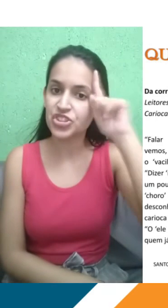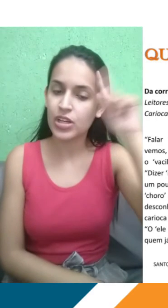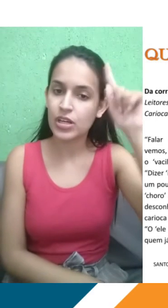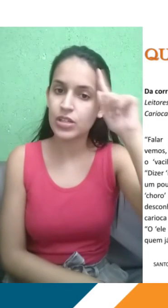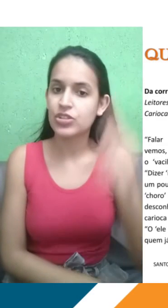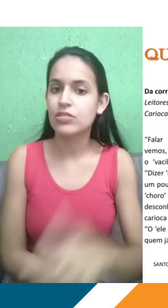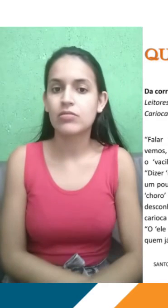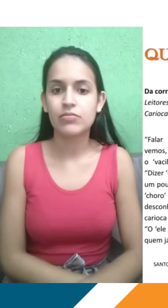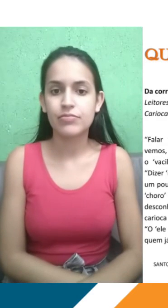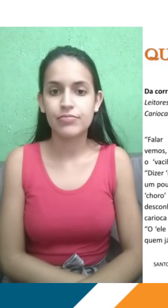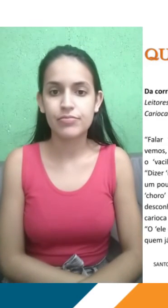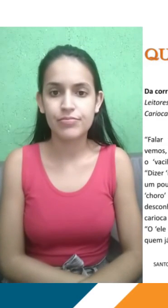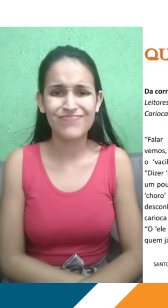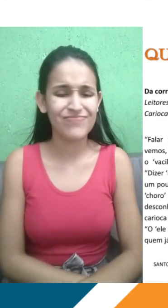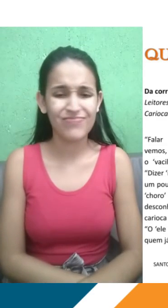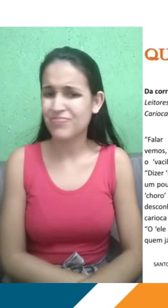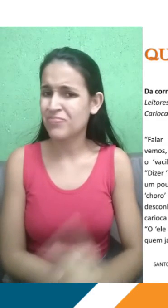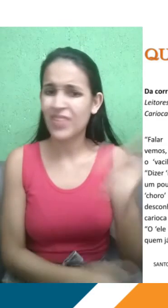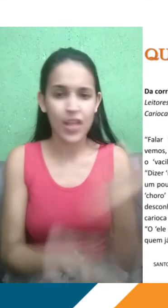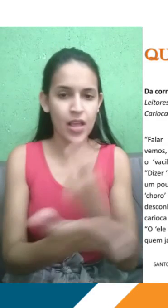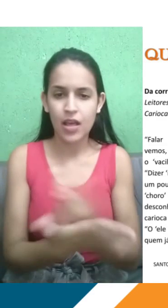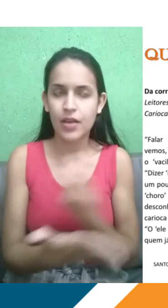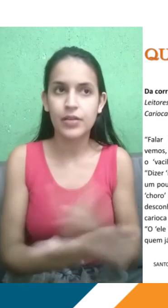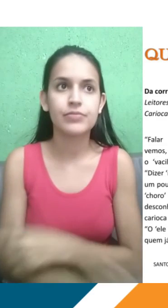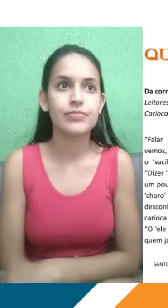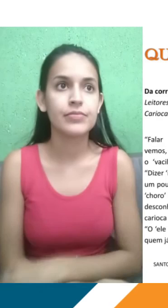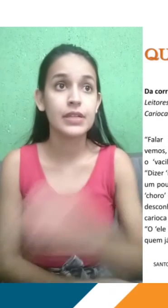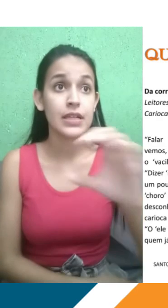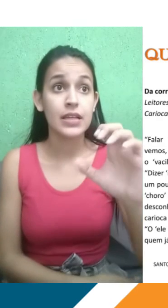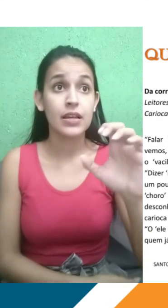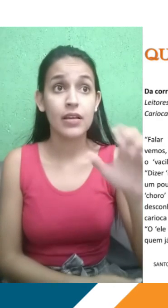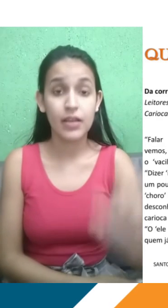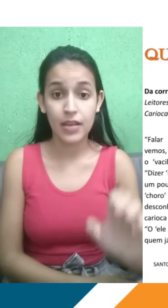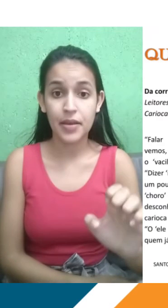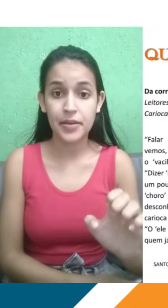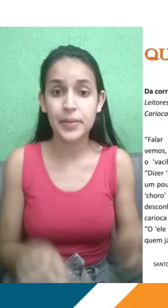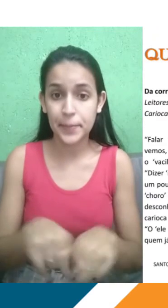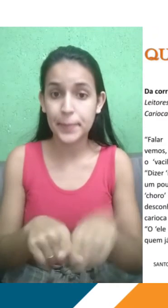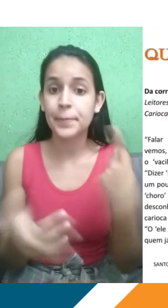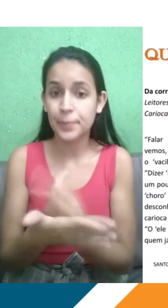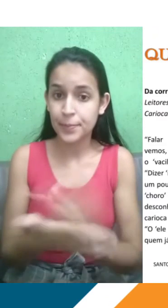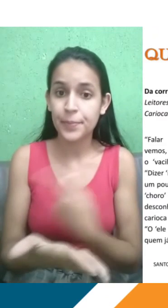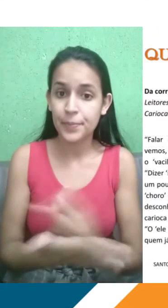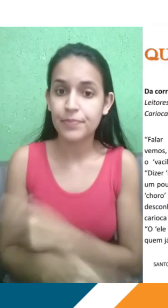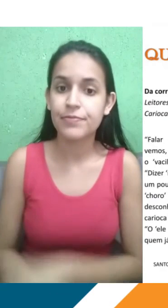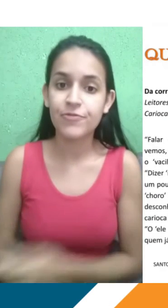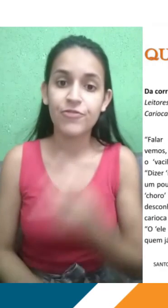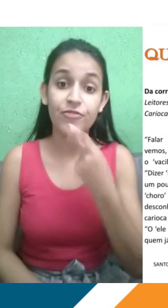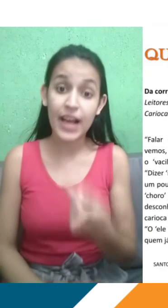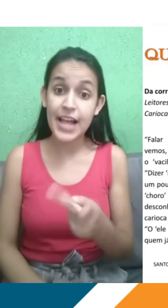C, fala-se sobre o grau de escolaridade e na opção D, acerca da faixa etária dos falantes,